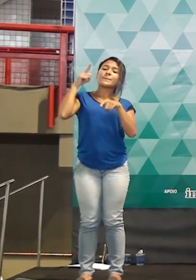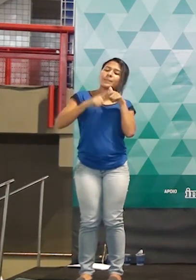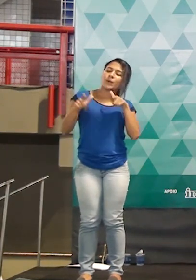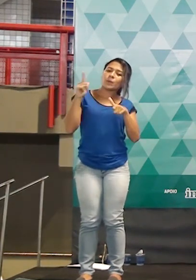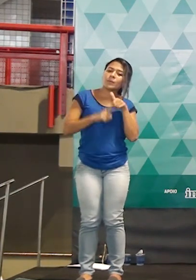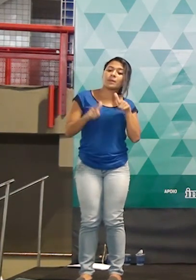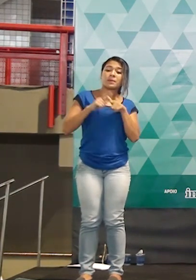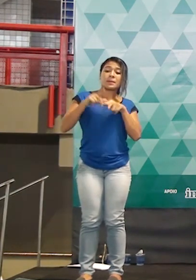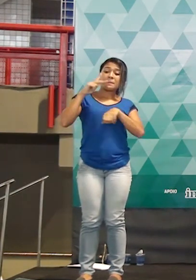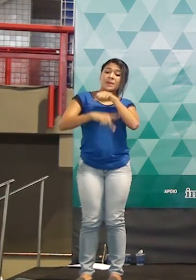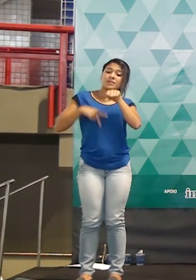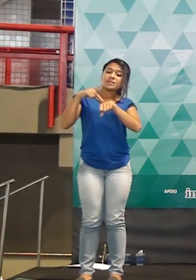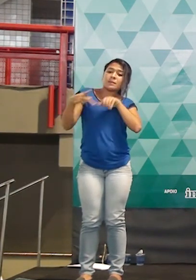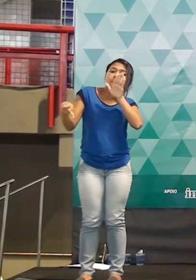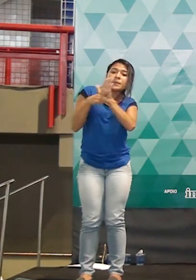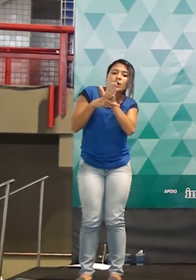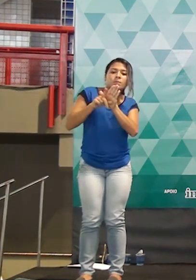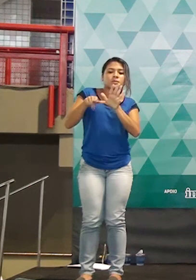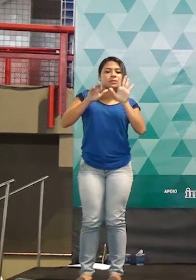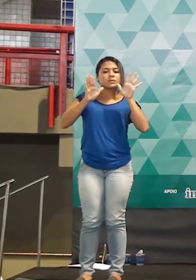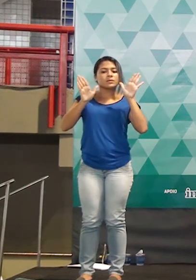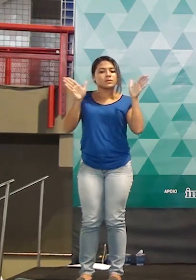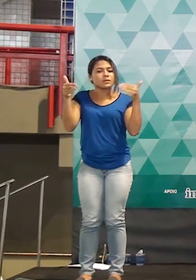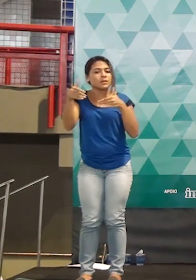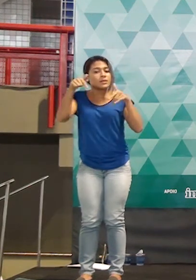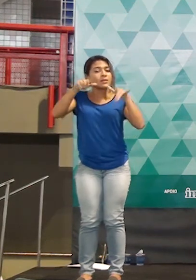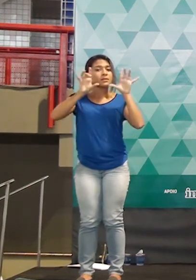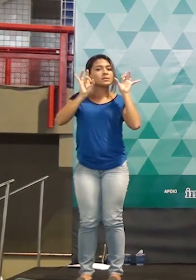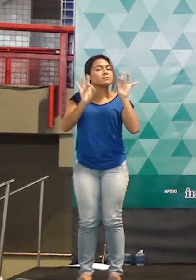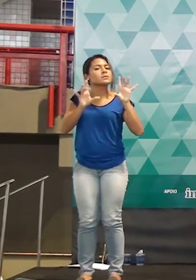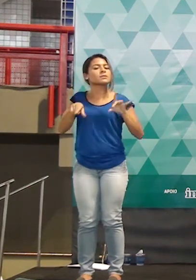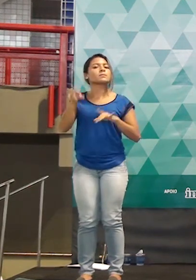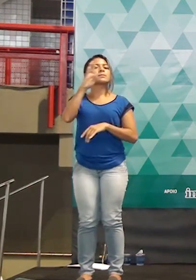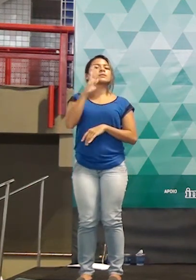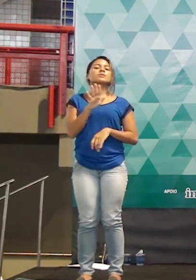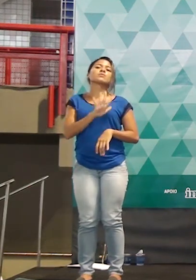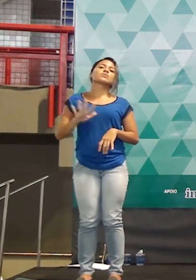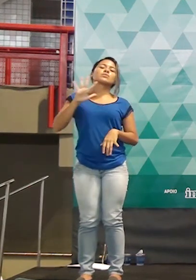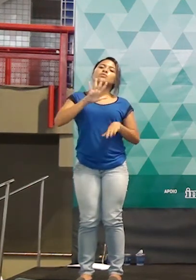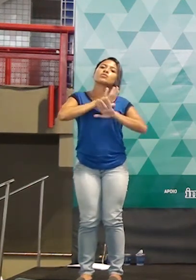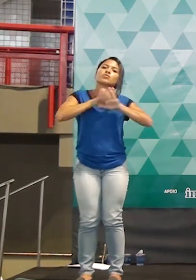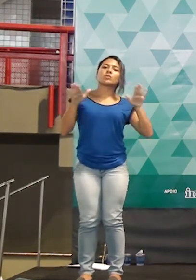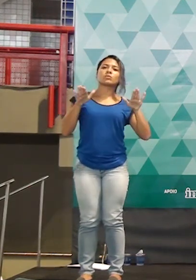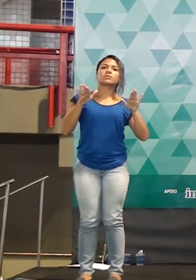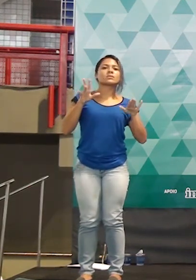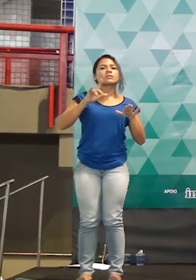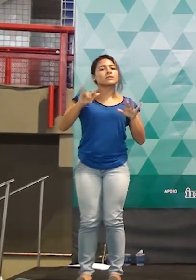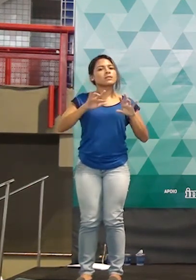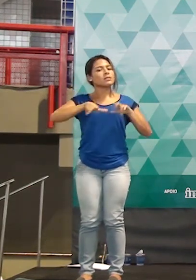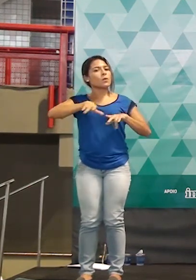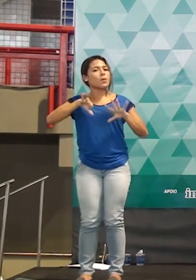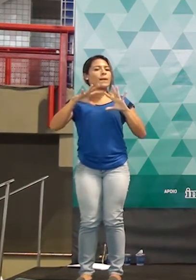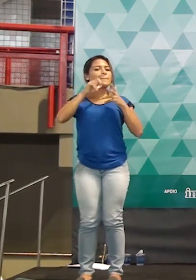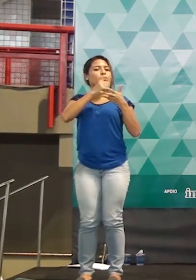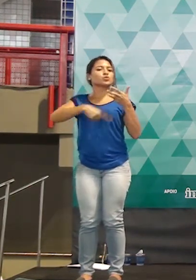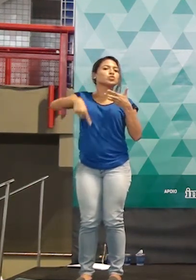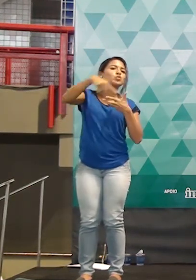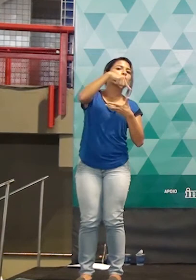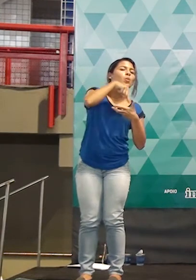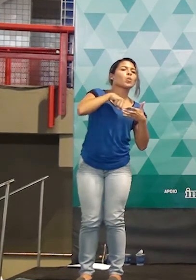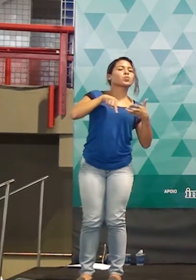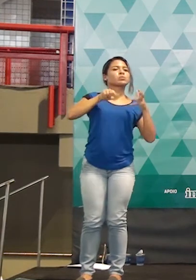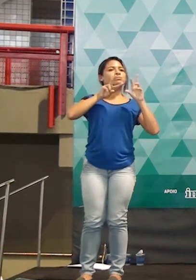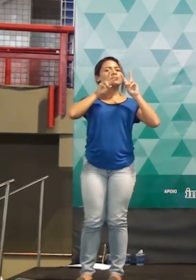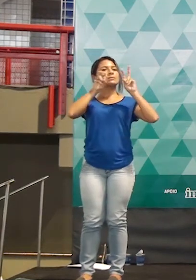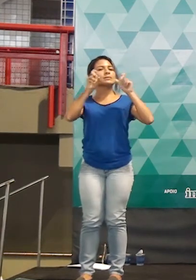um problema só daqui. Aí você diz, então por que é importante, professora? Eu assistir a